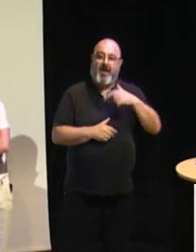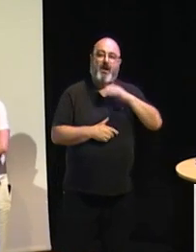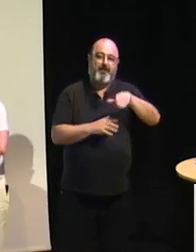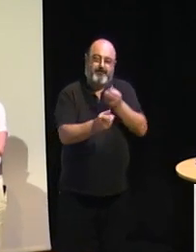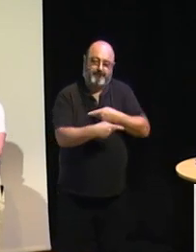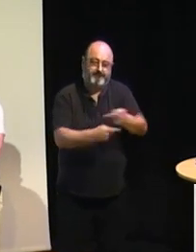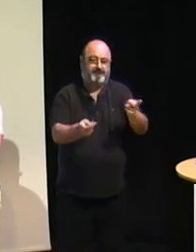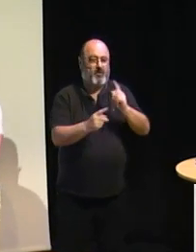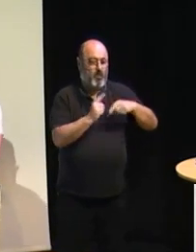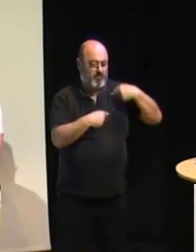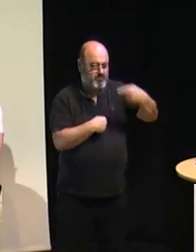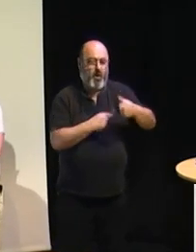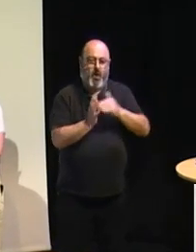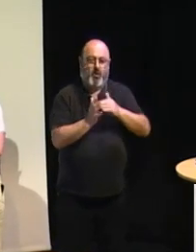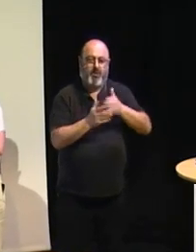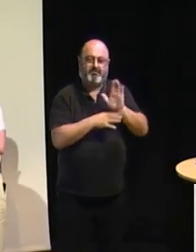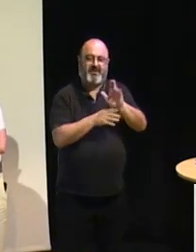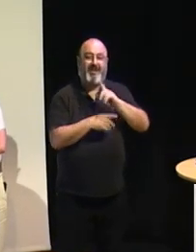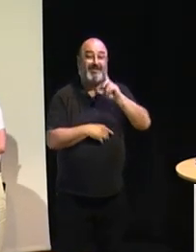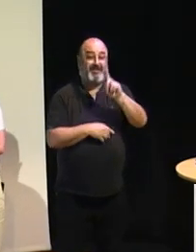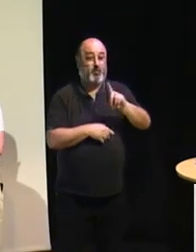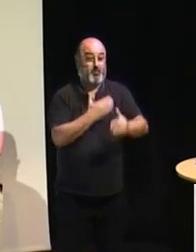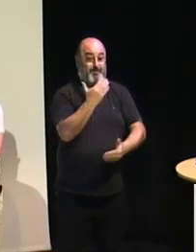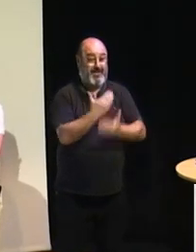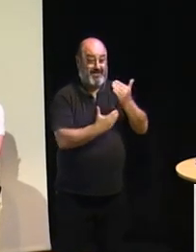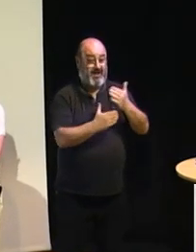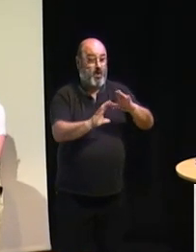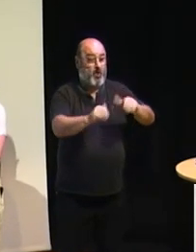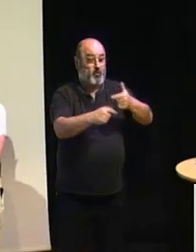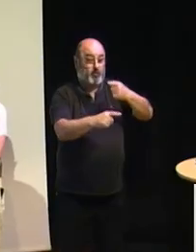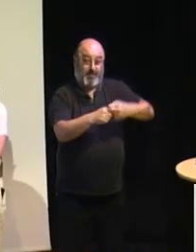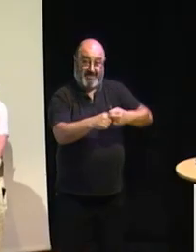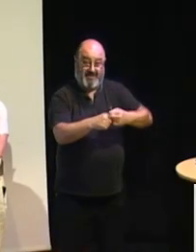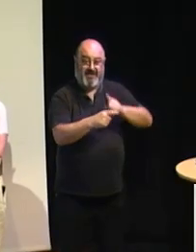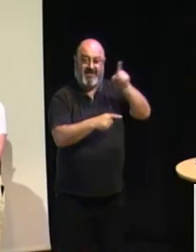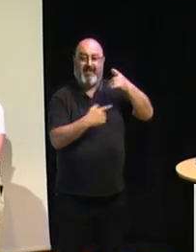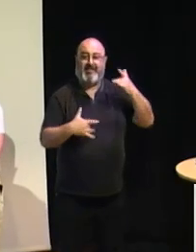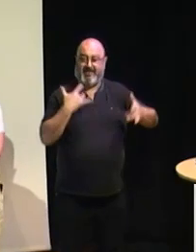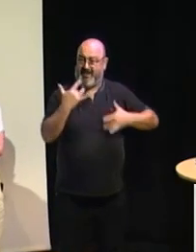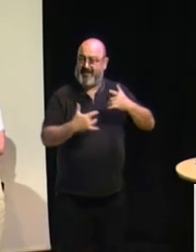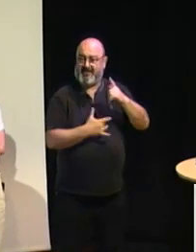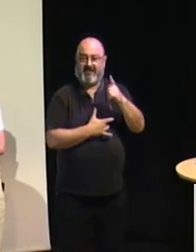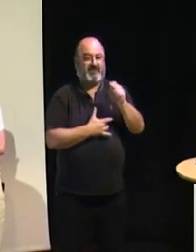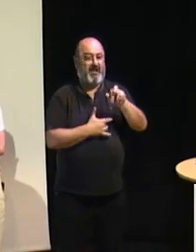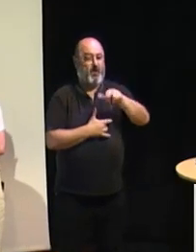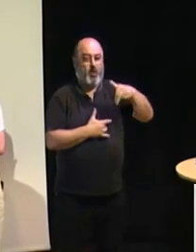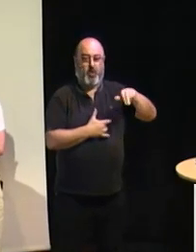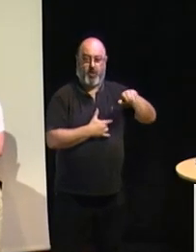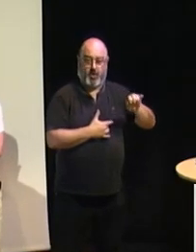sera interprétée en langue des signes française, qui sera dimanche matin à 11h30 au Théâtre Garonne et à laquelle vous êtes les bienvenus.